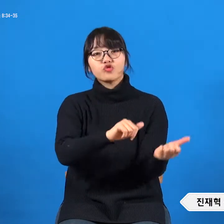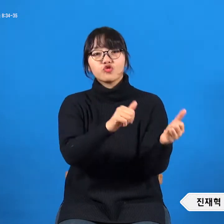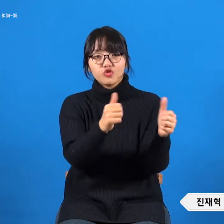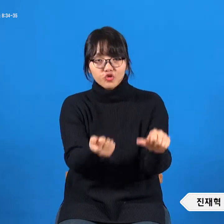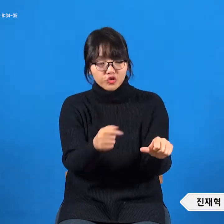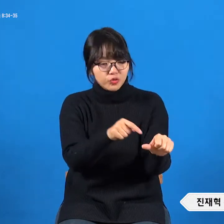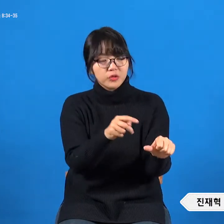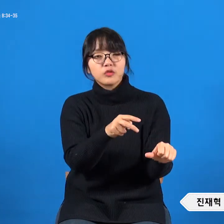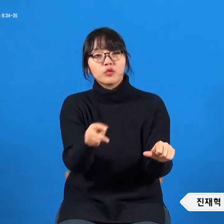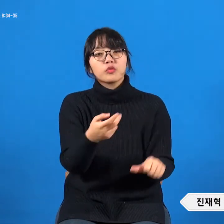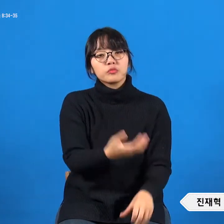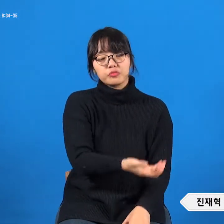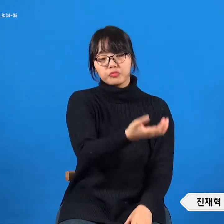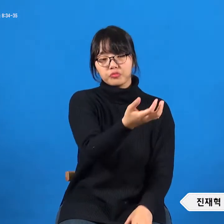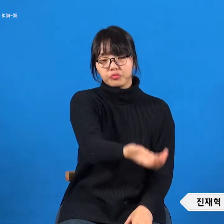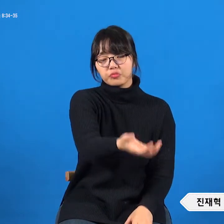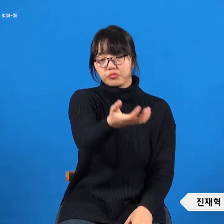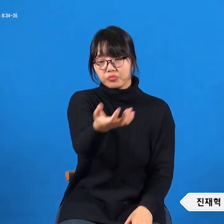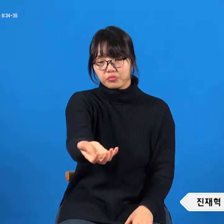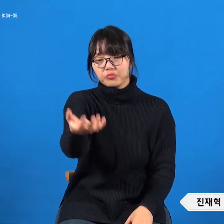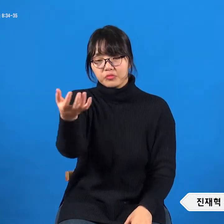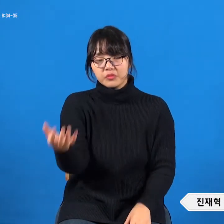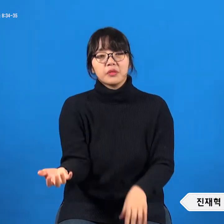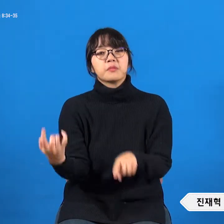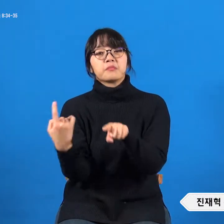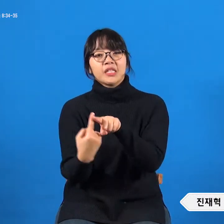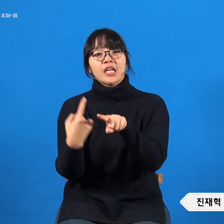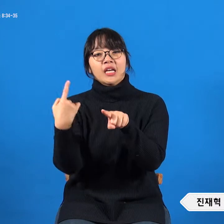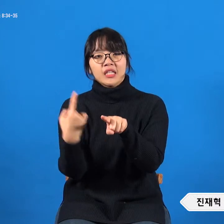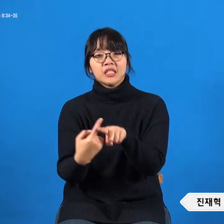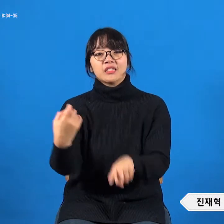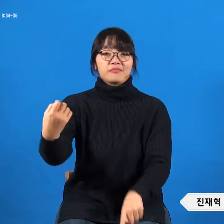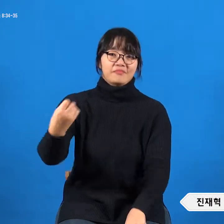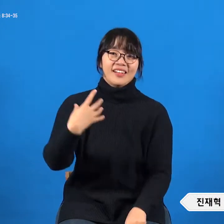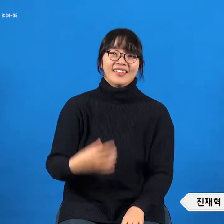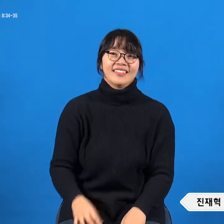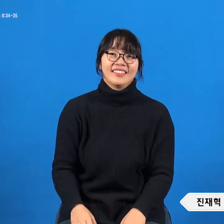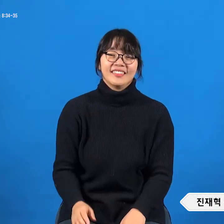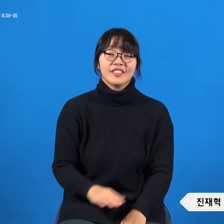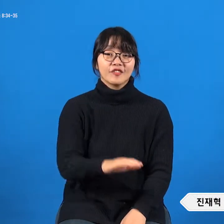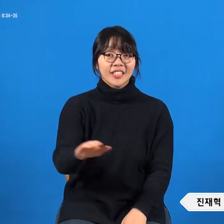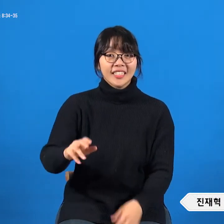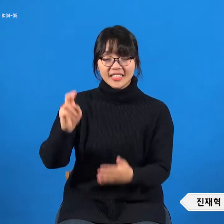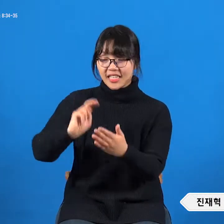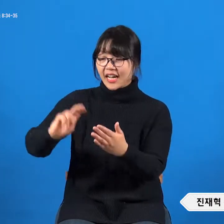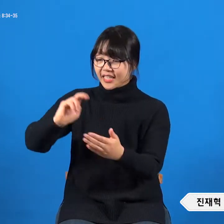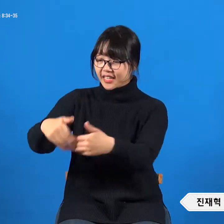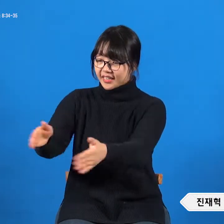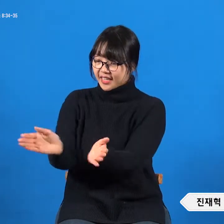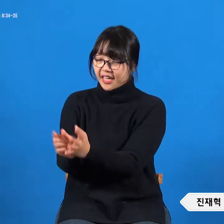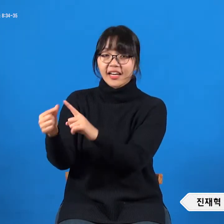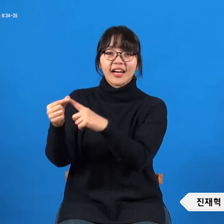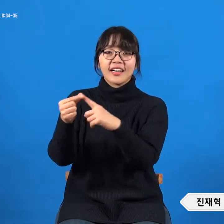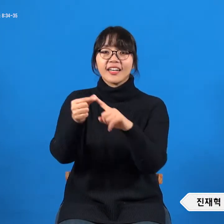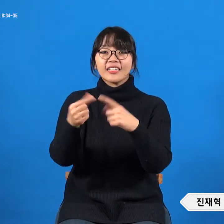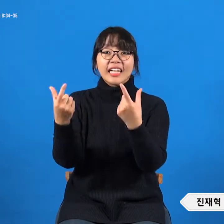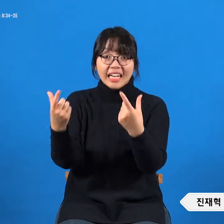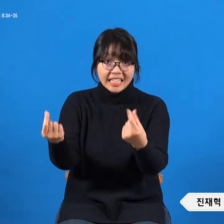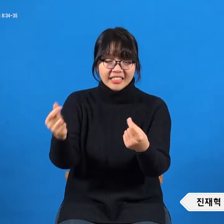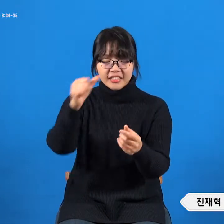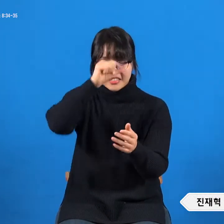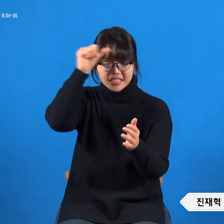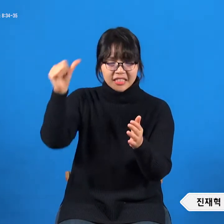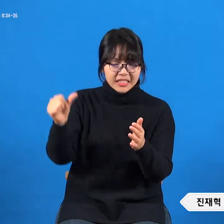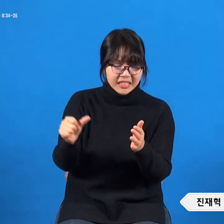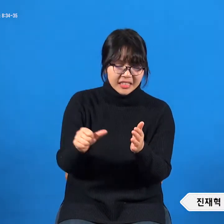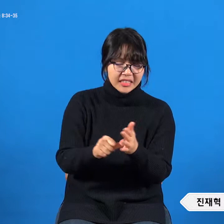마치 옮겨가는 것과 같다라고 이야기합니다. 우리 경조 찬양대가 찬양했던 것처럼 인생의